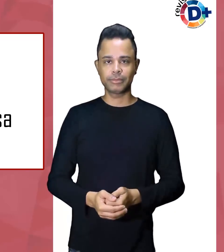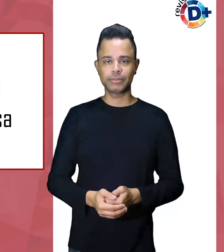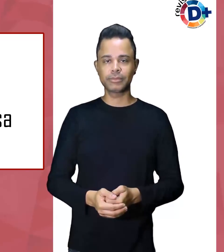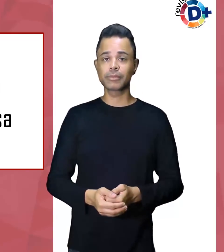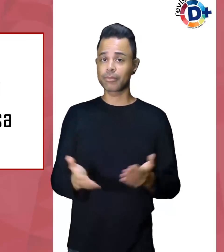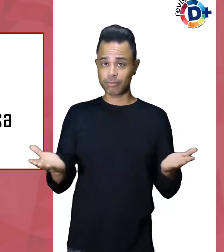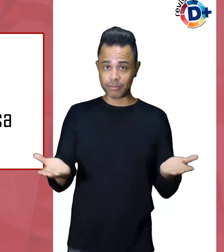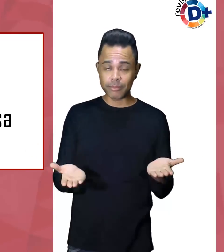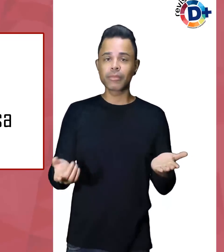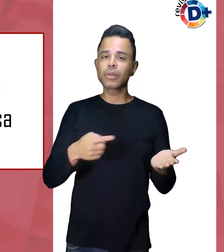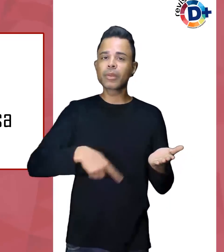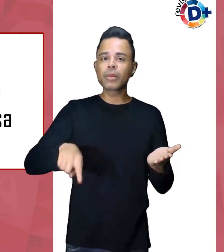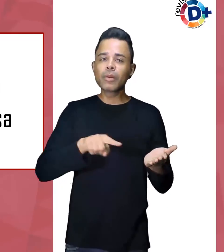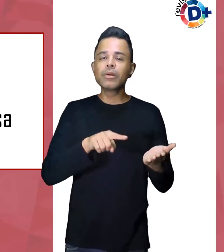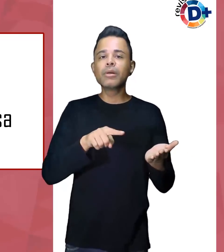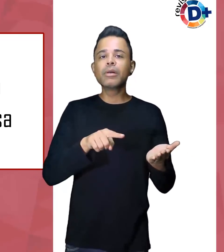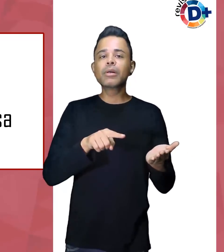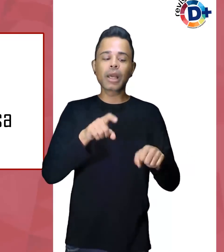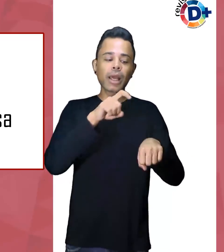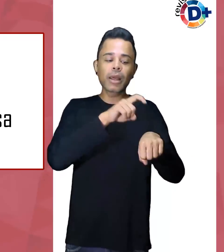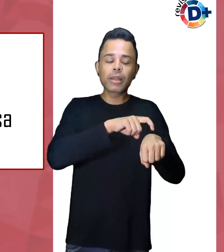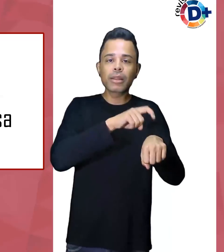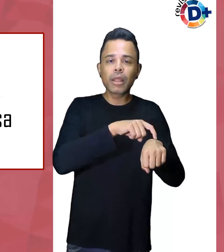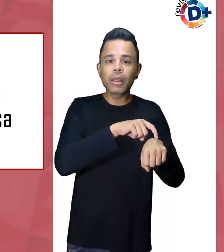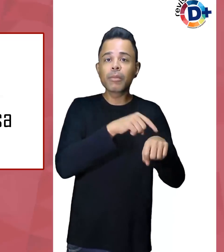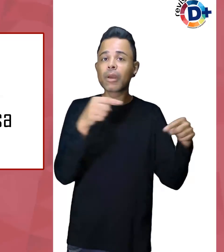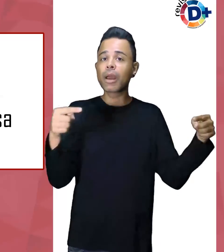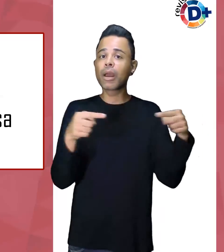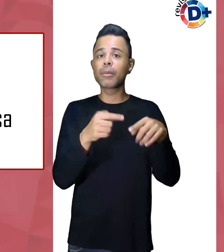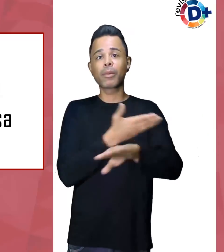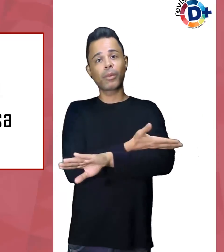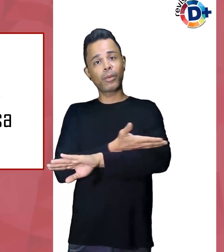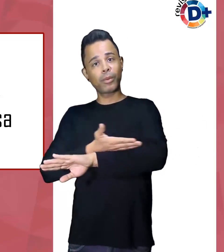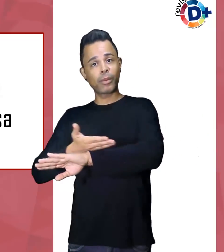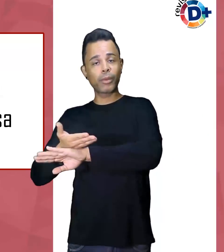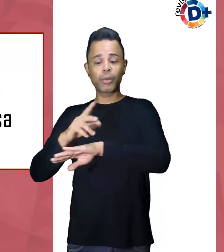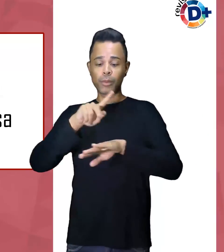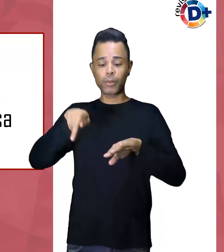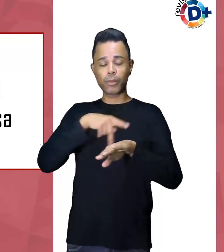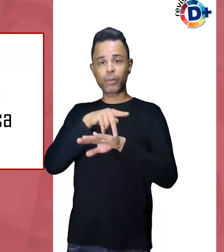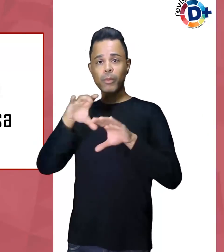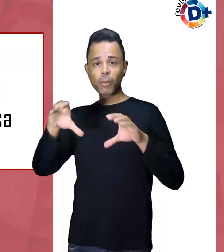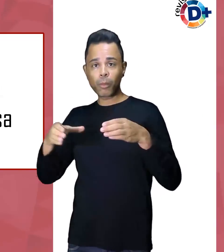Assim, conceituaremos tempo na perspectiva gregoriana, que dispõe da seguinte forma: